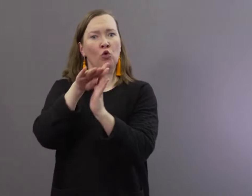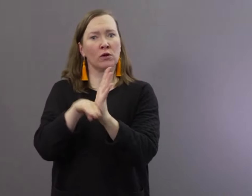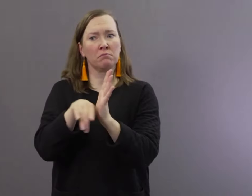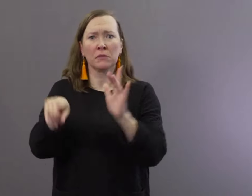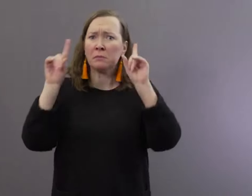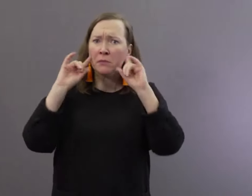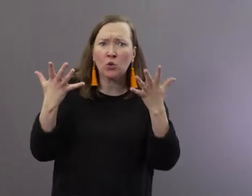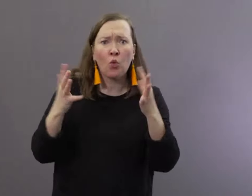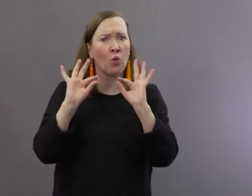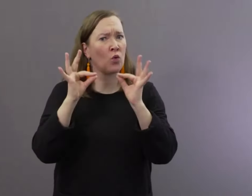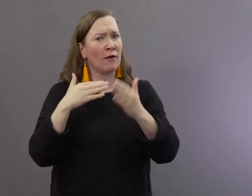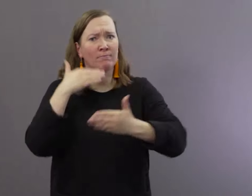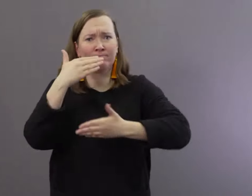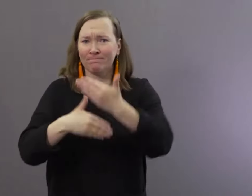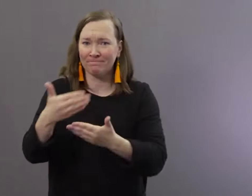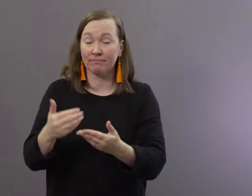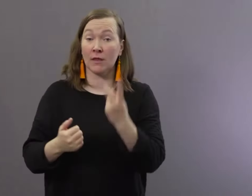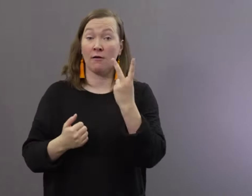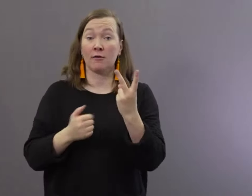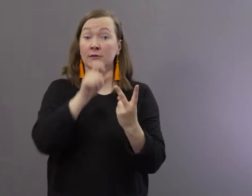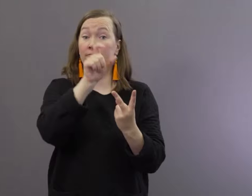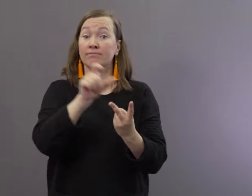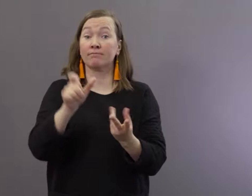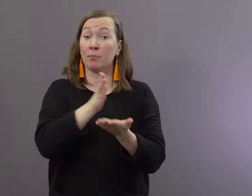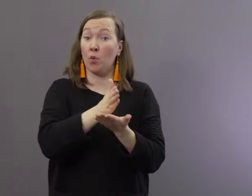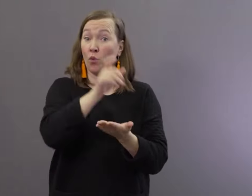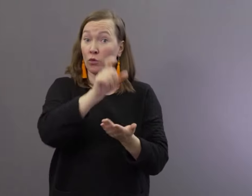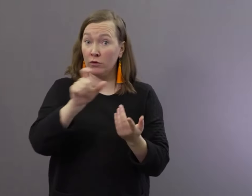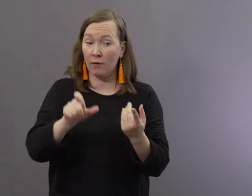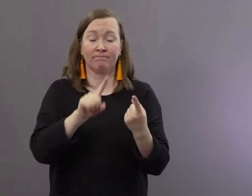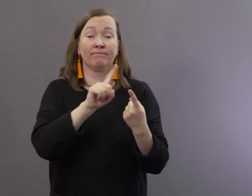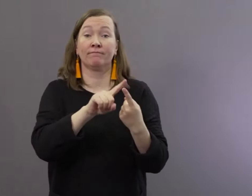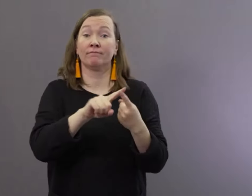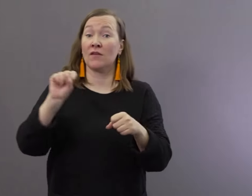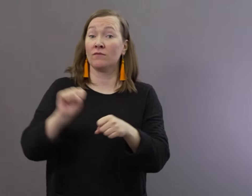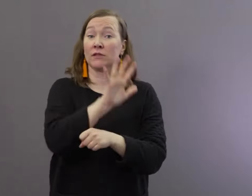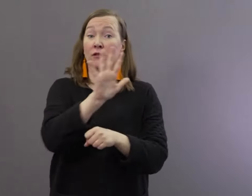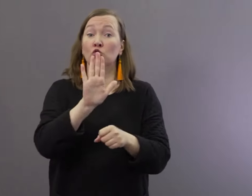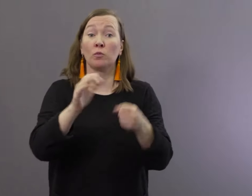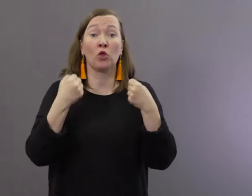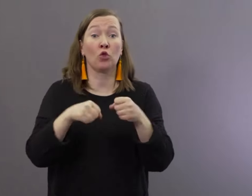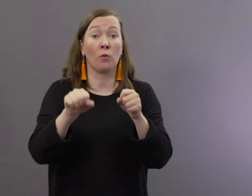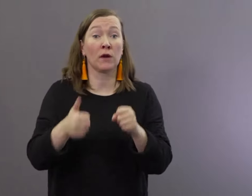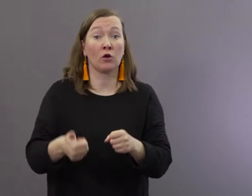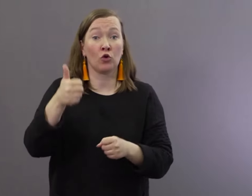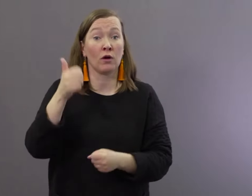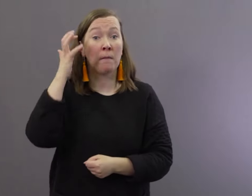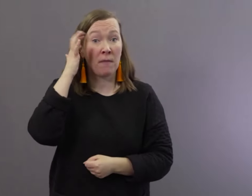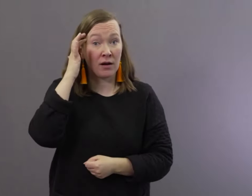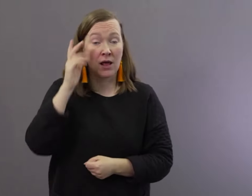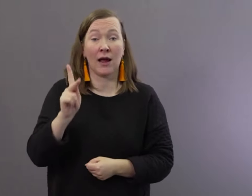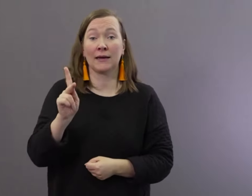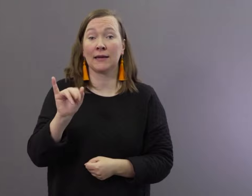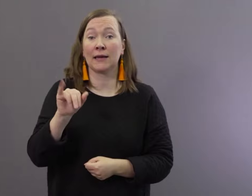suomenruotsalaisen viittomakielen elvytysohjelma. Mitä sillä kuuluu? Kuinka se etenee? Meillä on kaksi puhujaa.